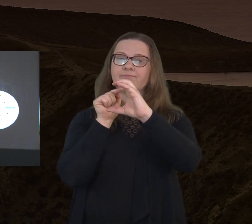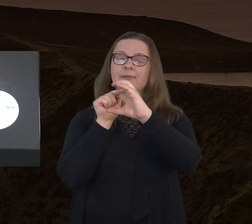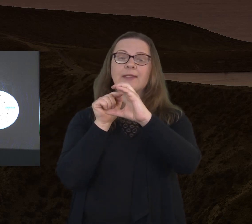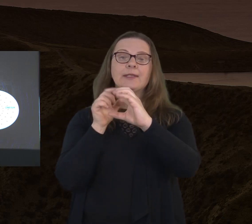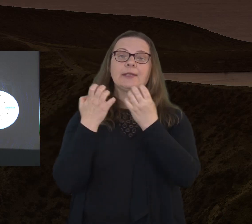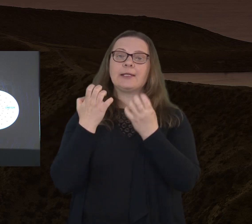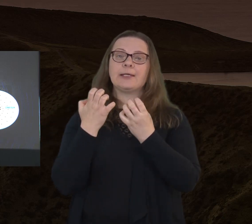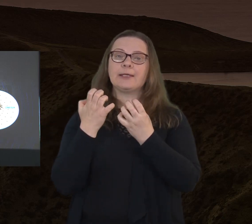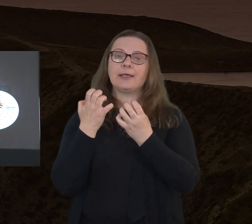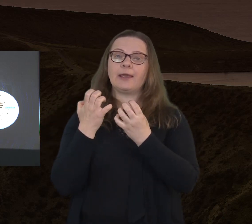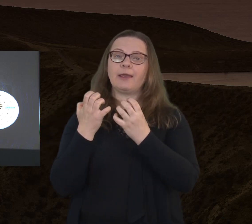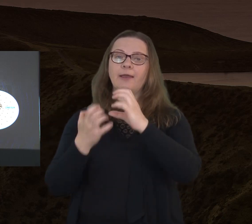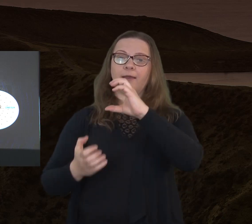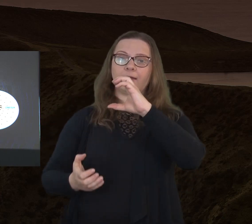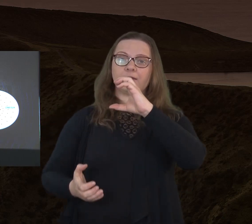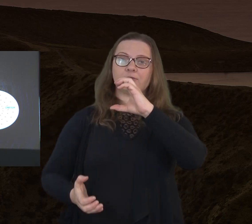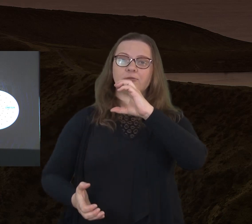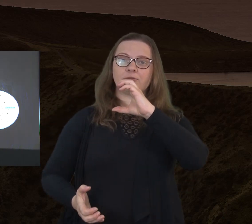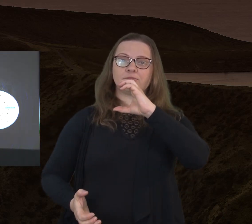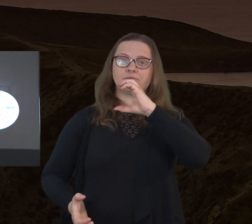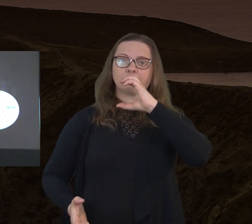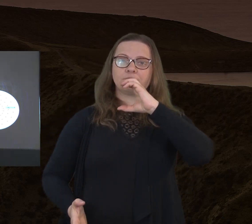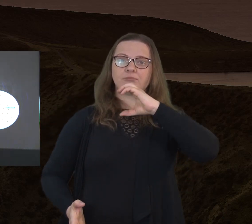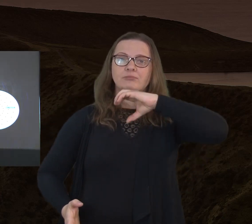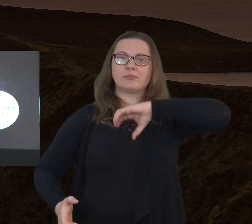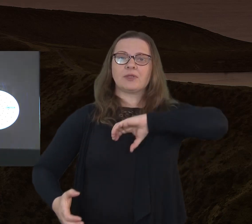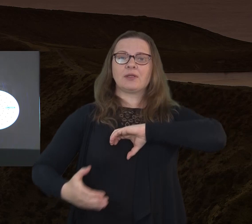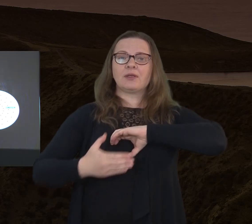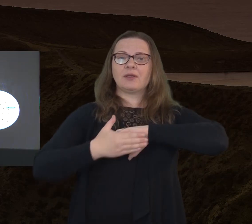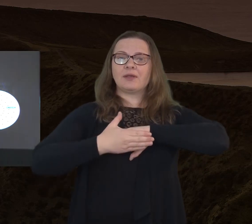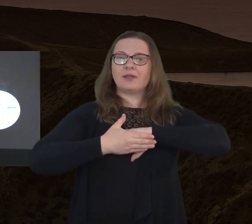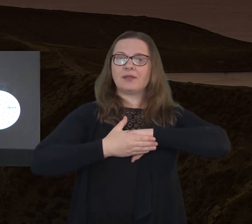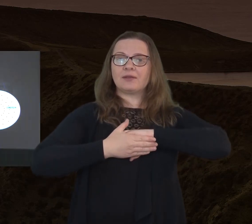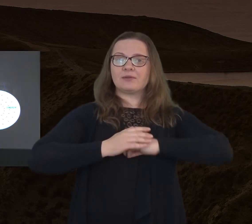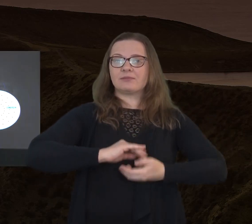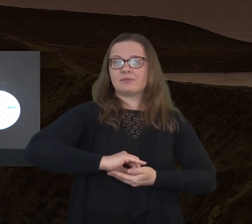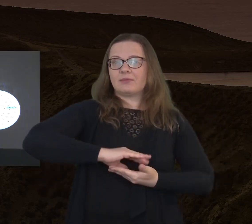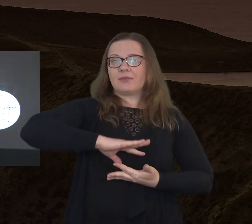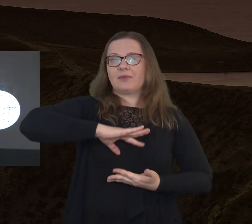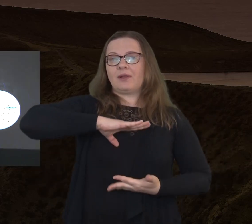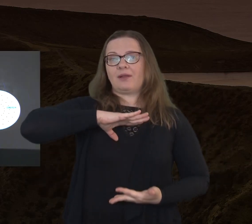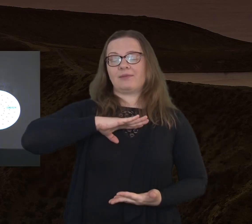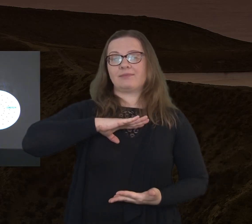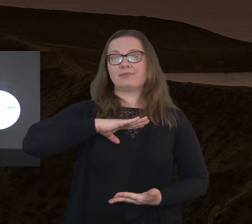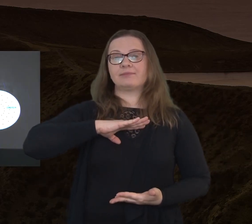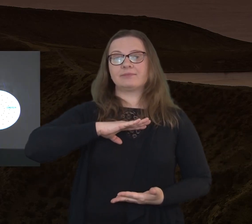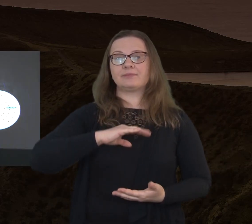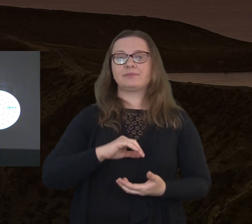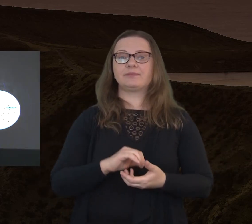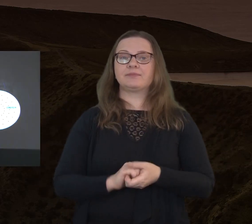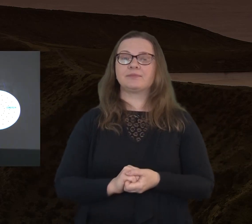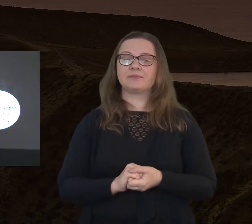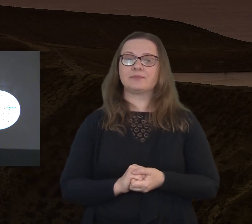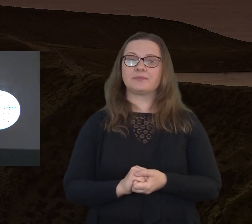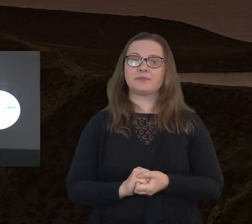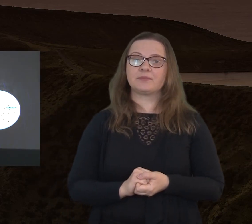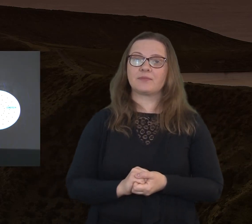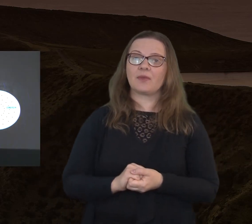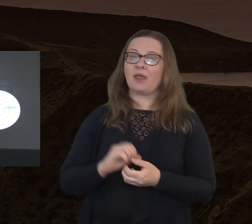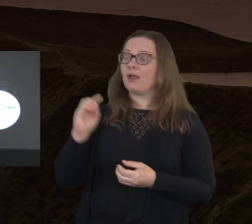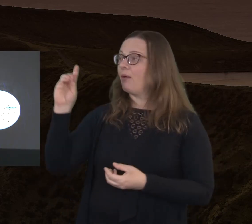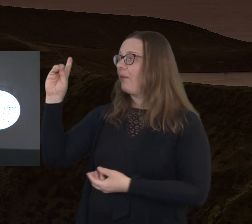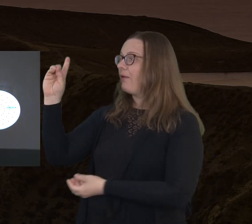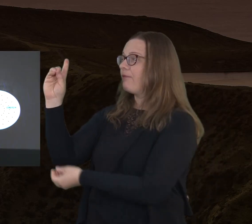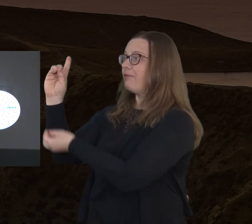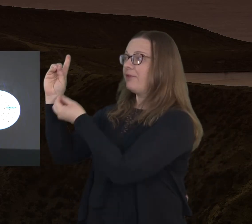né, com a sua vida e natureza. Ó Senhor